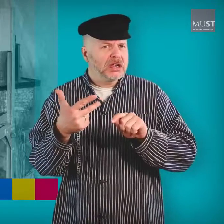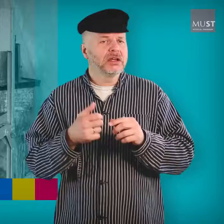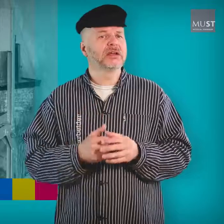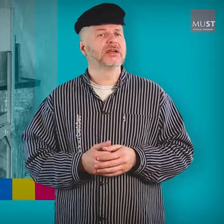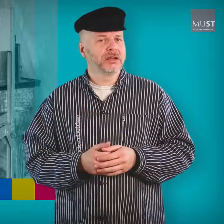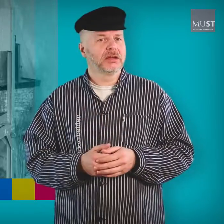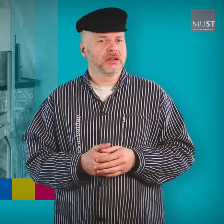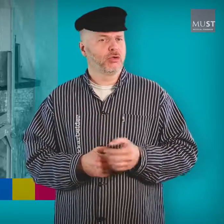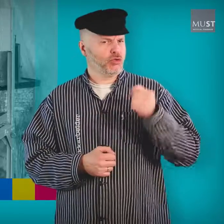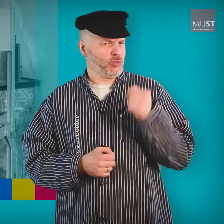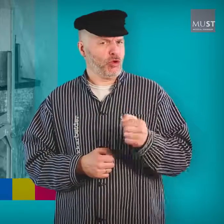boksen i to omganger.